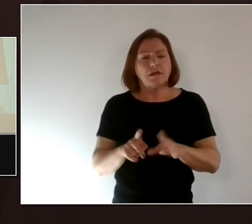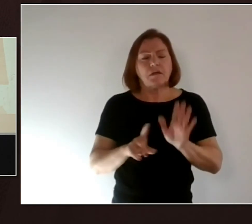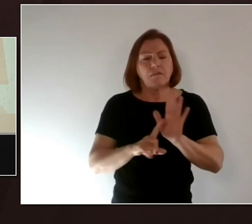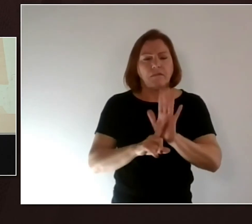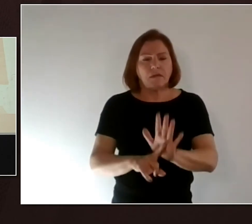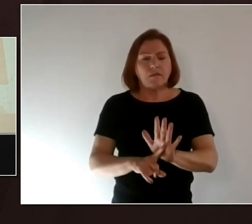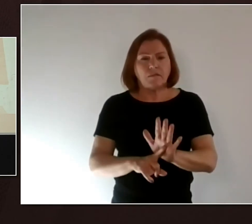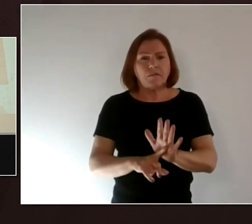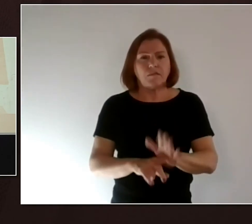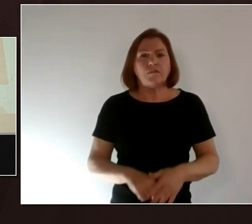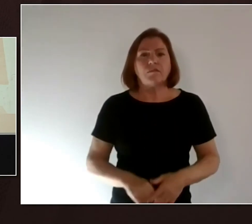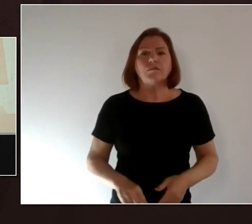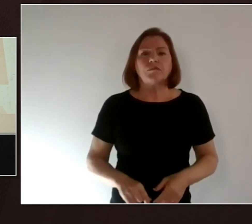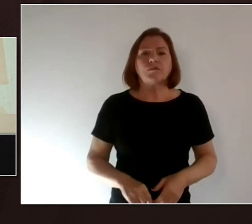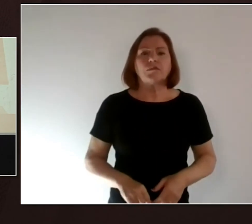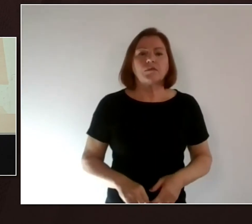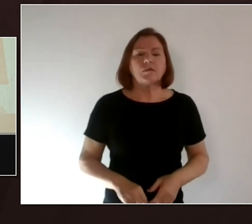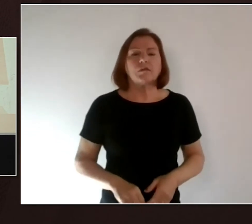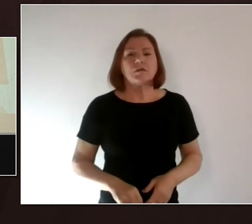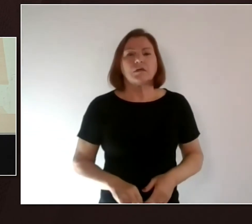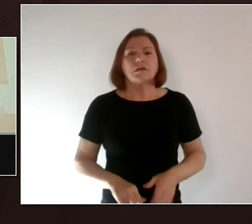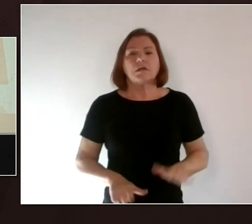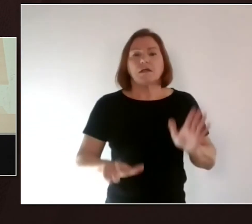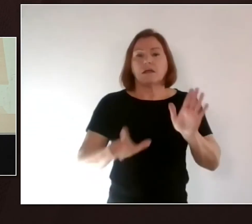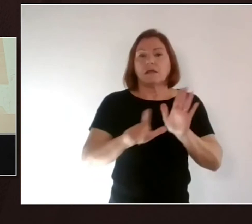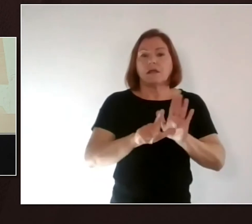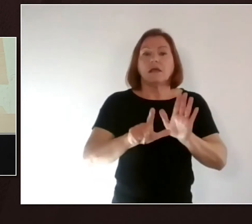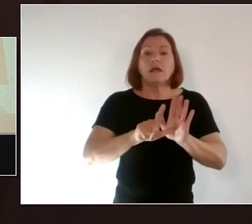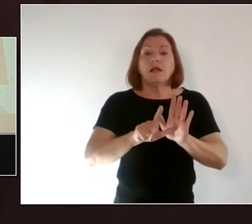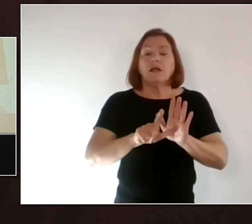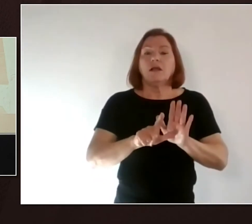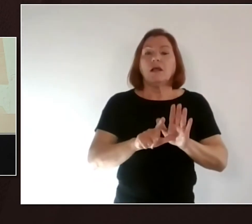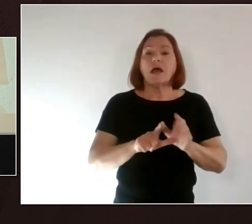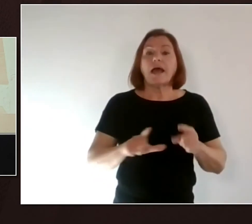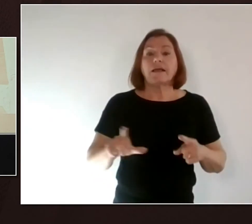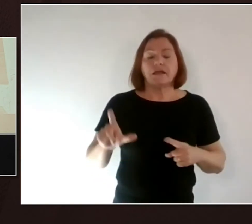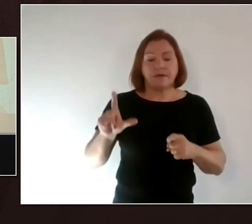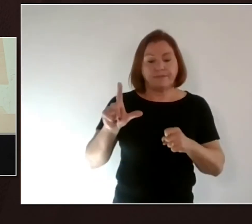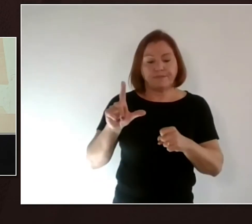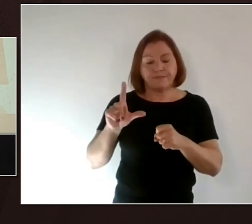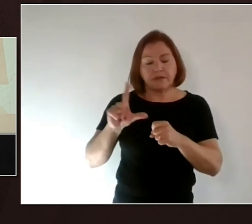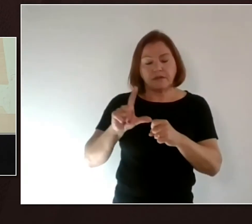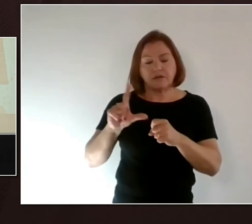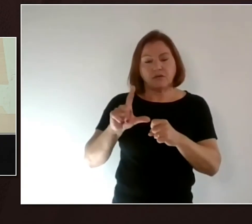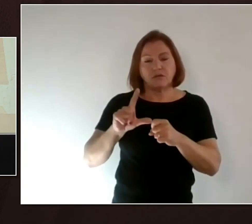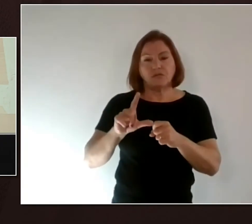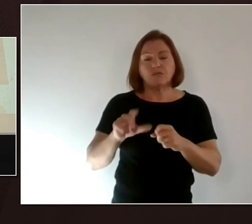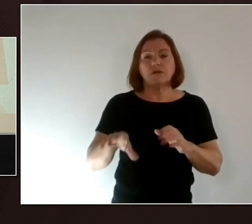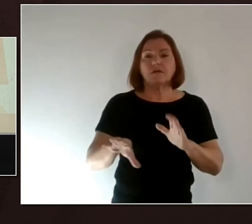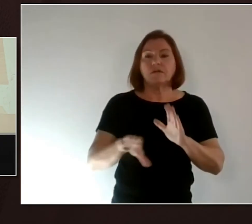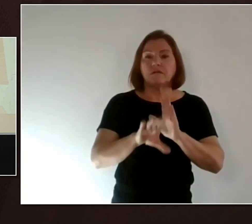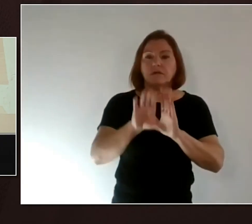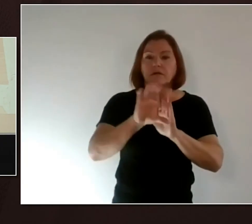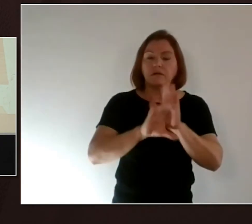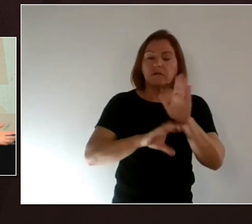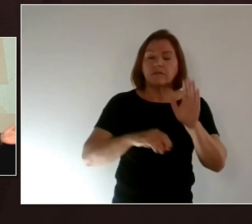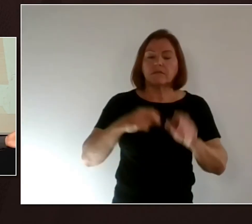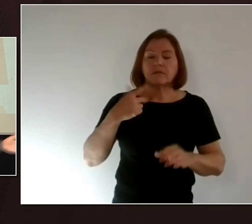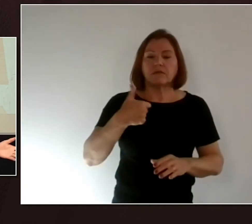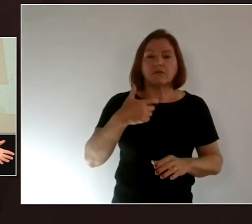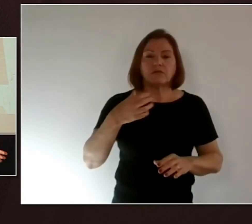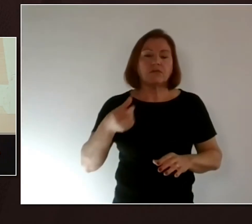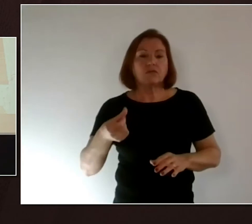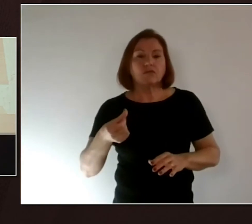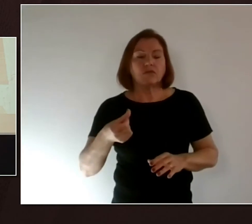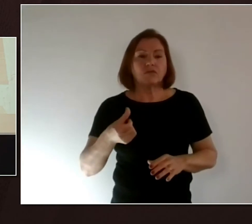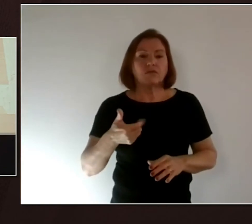12, também existe a questão do estado. Por quê? Porque nesse tempo